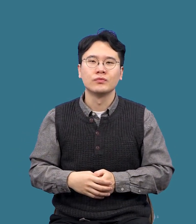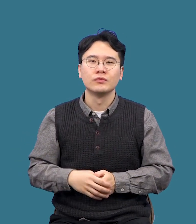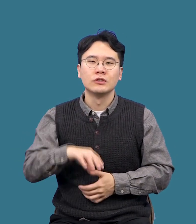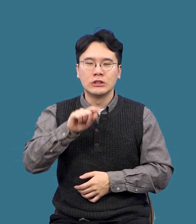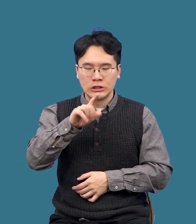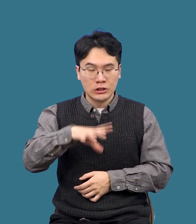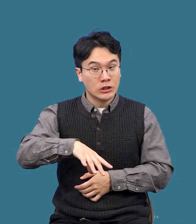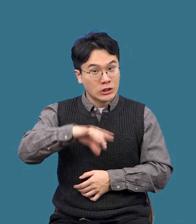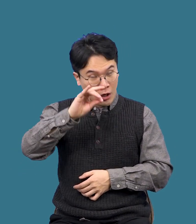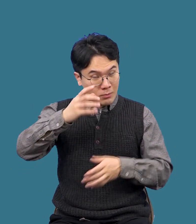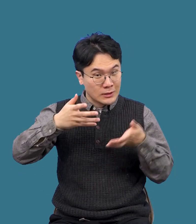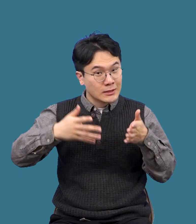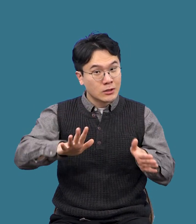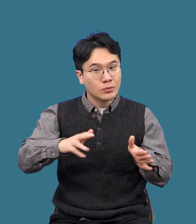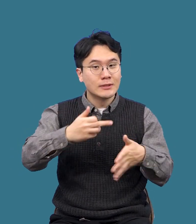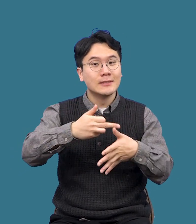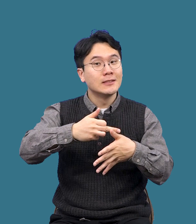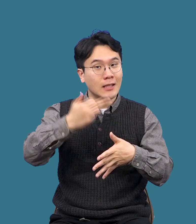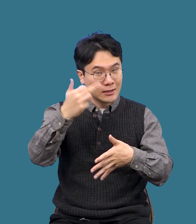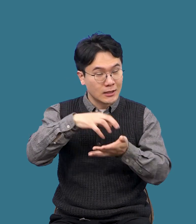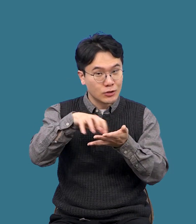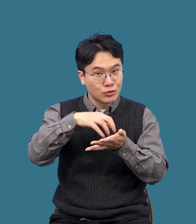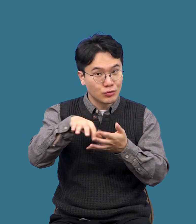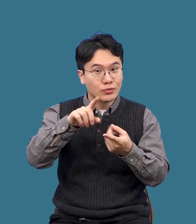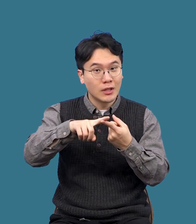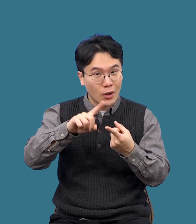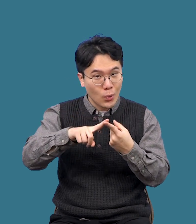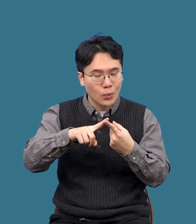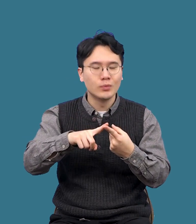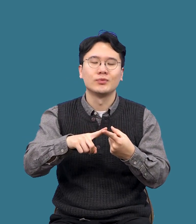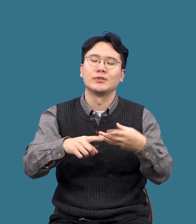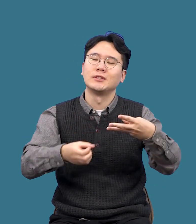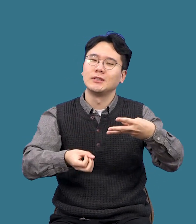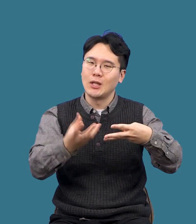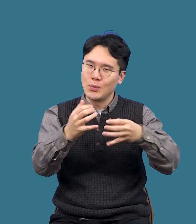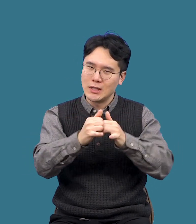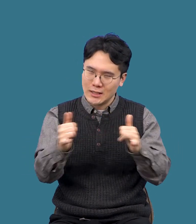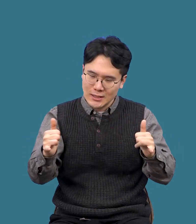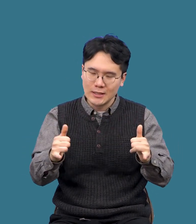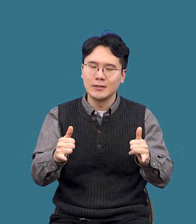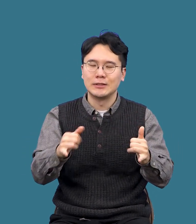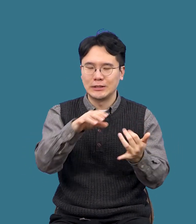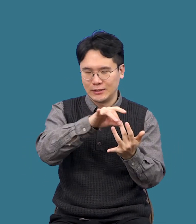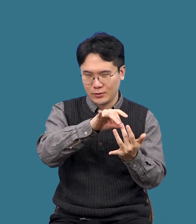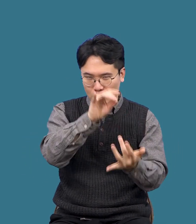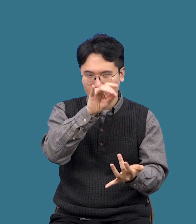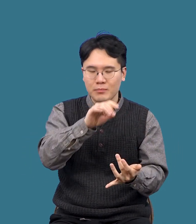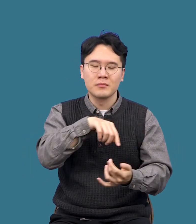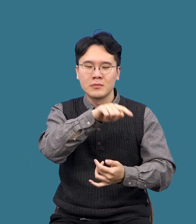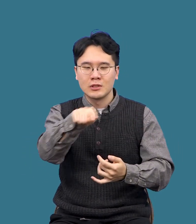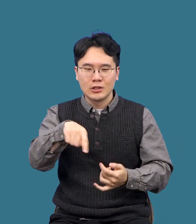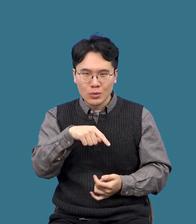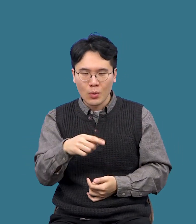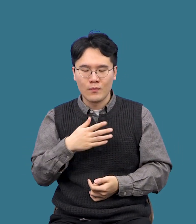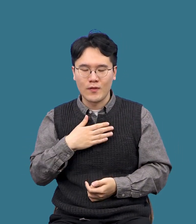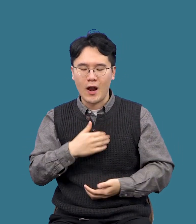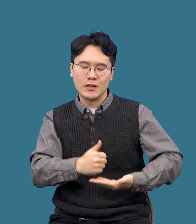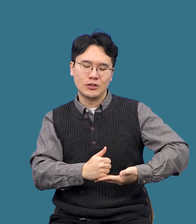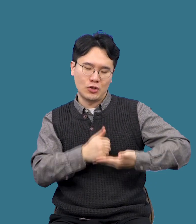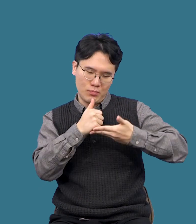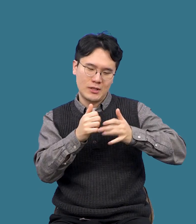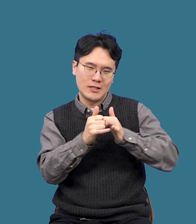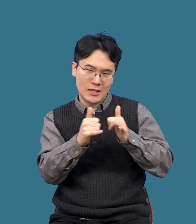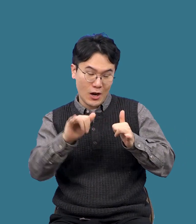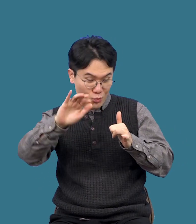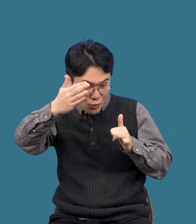그 처음 난 장자들의 숫자만큼 레위인을 세워 그들로 나를 섬기는 자가 되도록 훈련하라